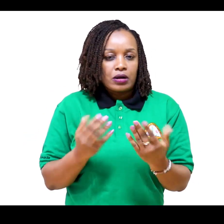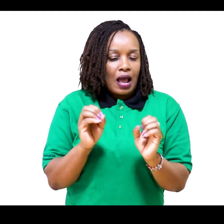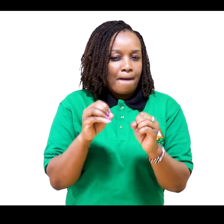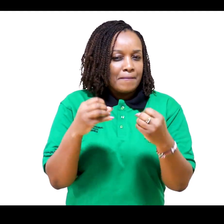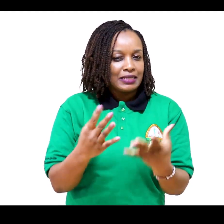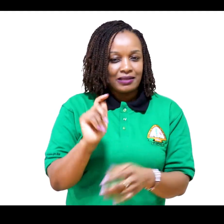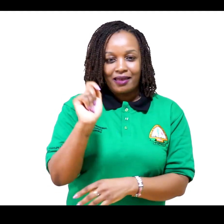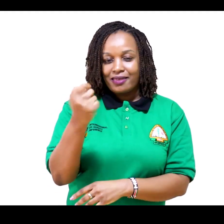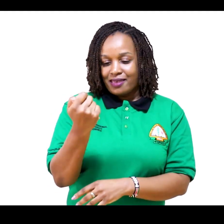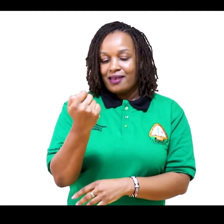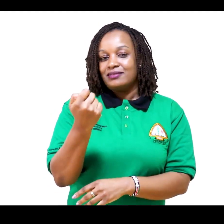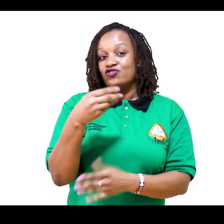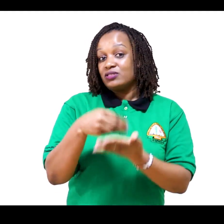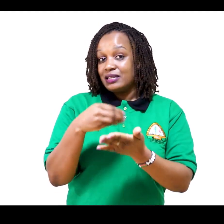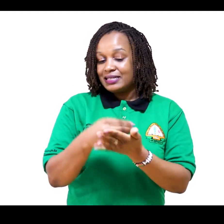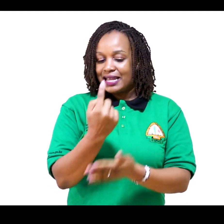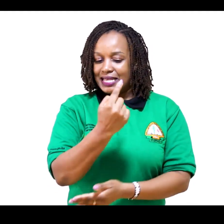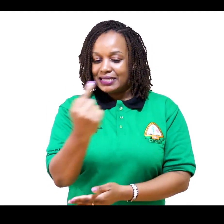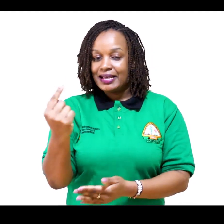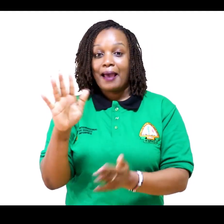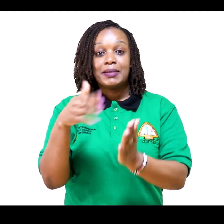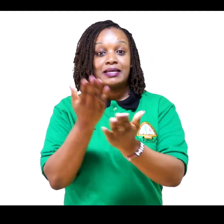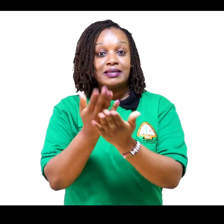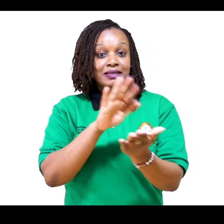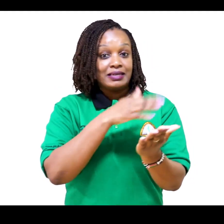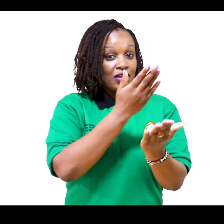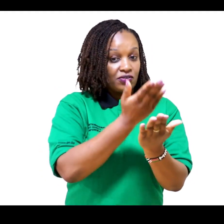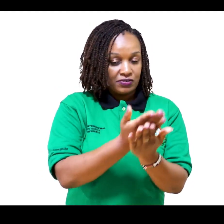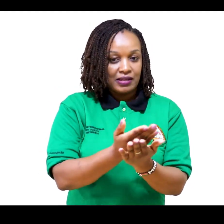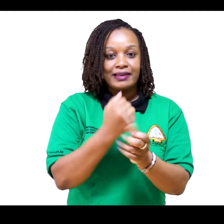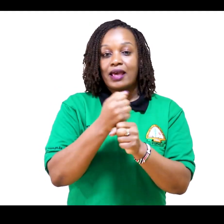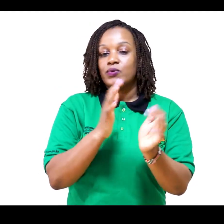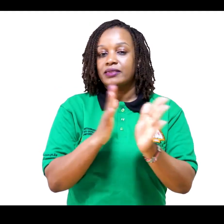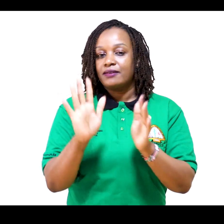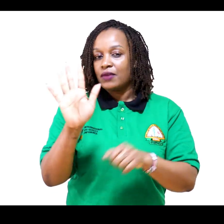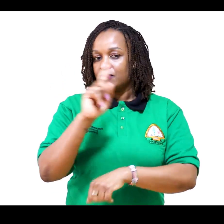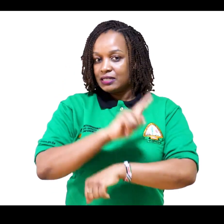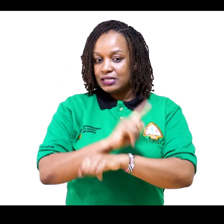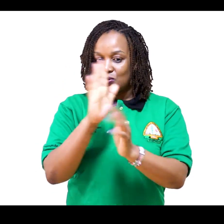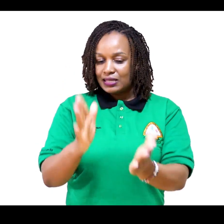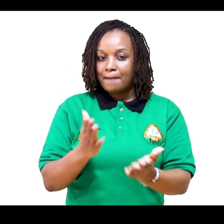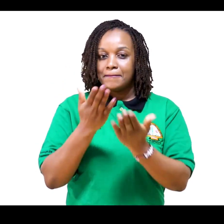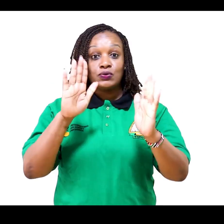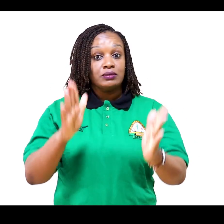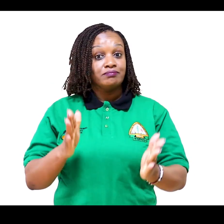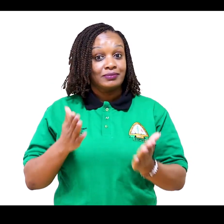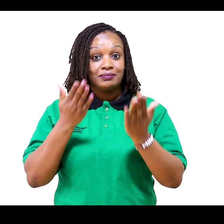$200 au sawa na shilingi kwa kila ombi na inafanywa kwa siku 5 za kazi.